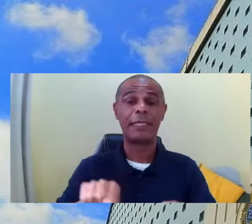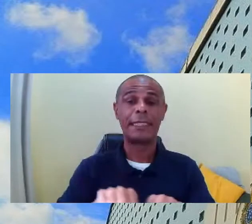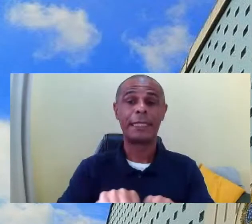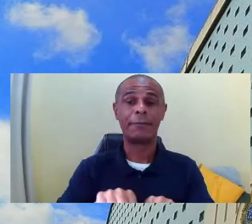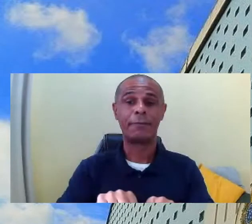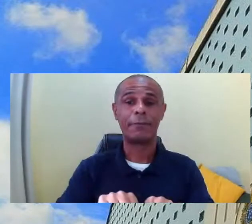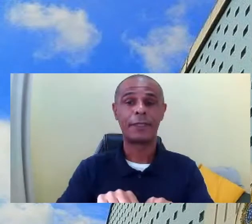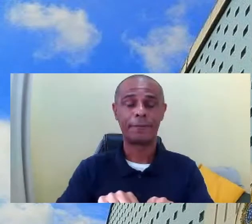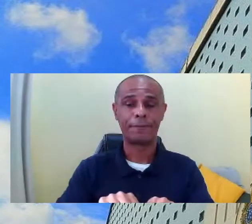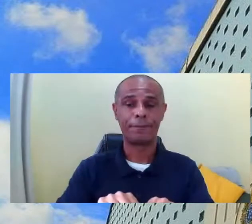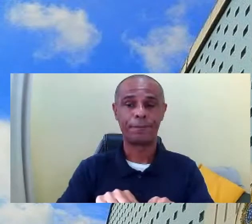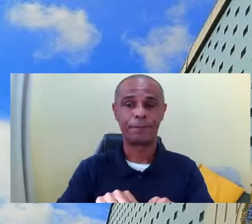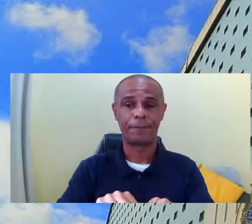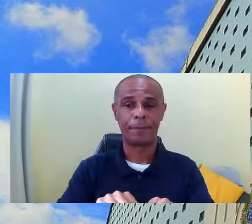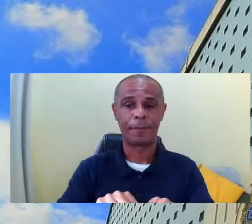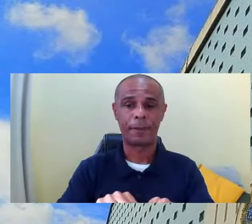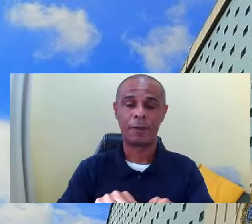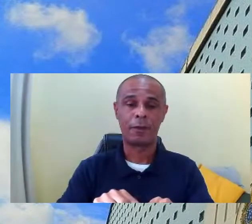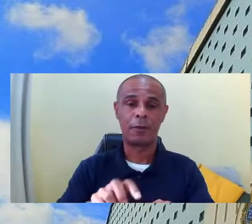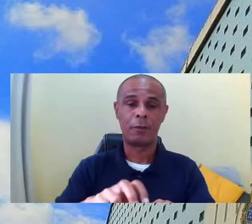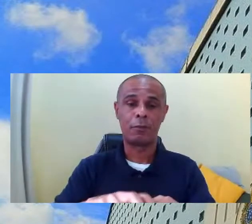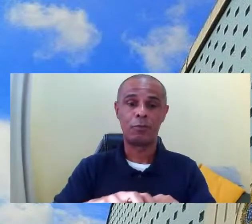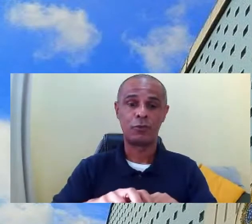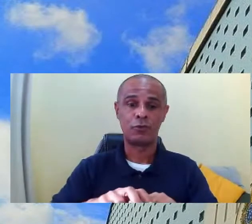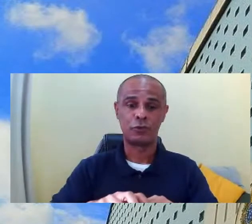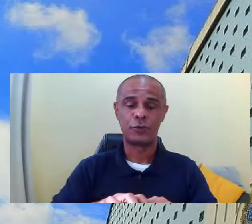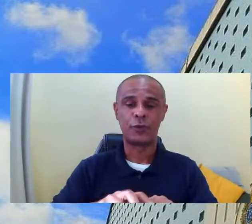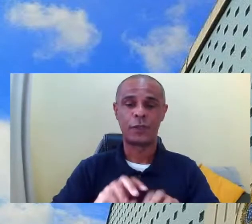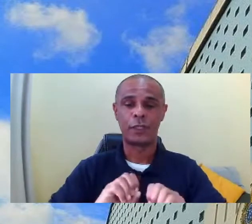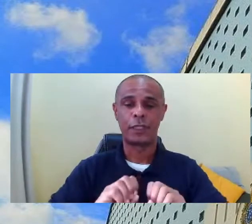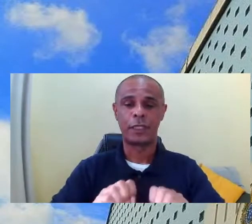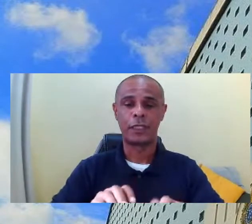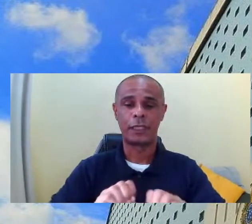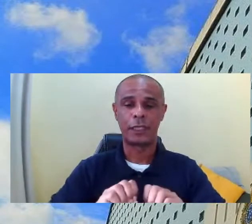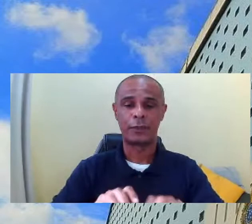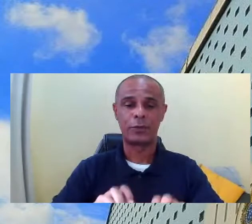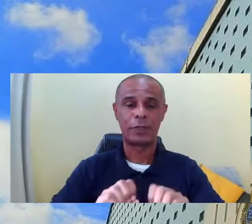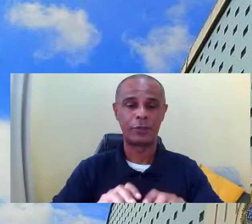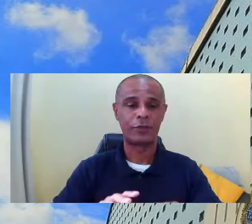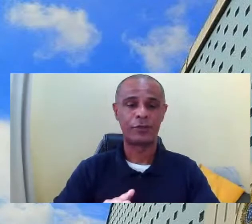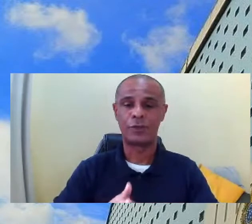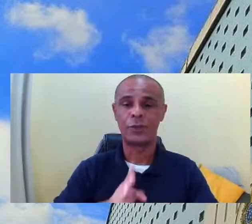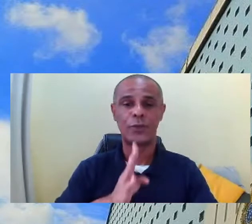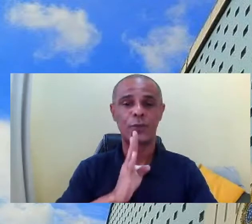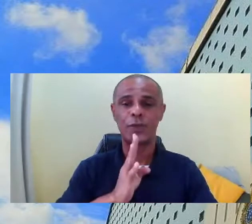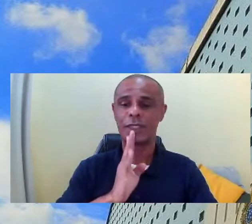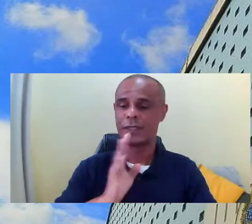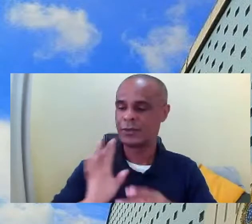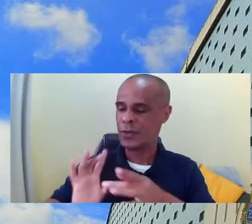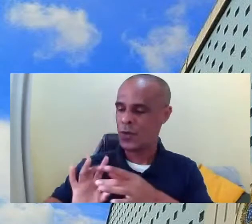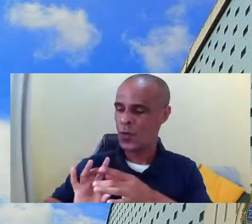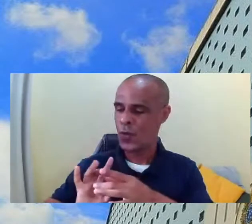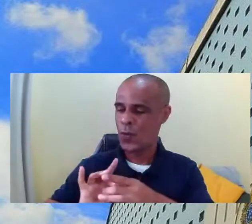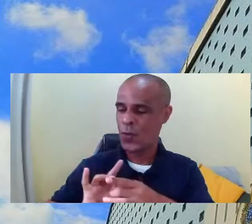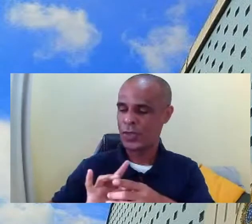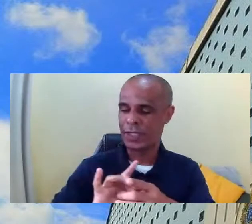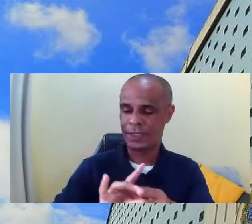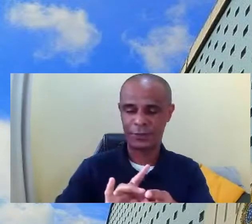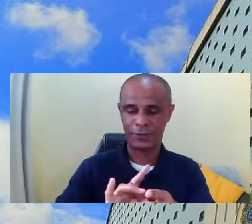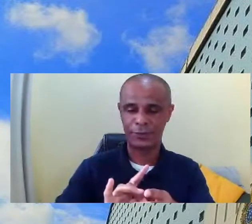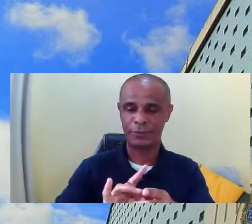só por motivos não educativos, pode-se esperar que ele tenha noção da relevância dos conhecimentos para o contexto local. Eu não acredito